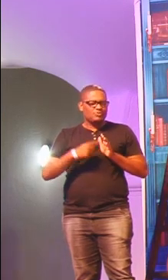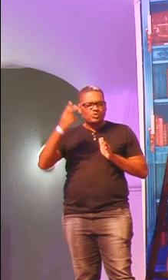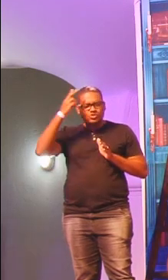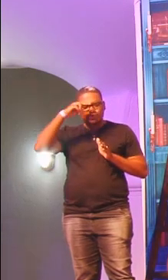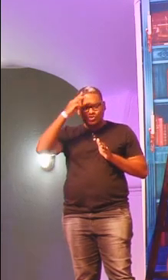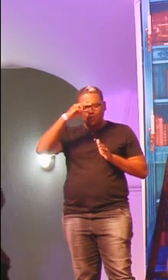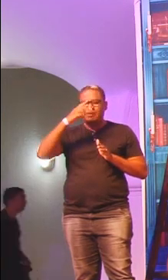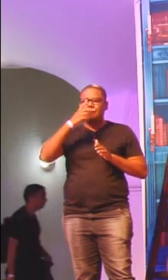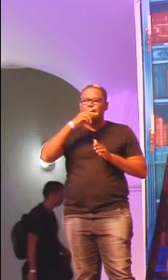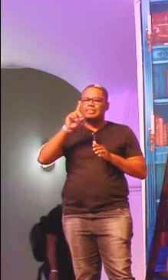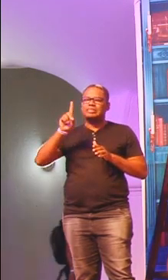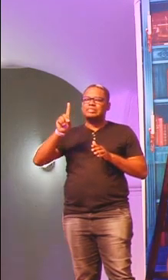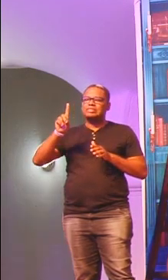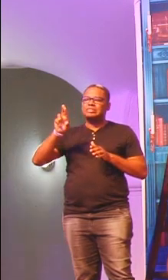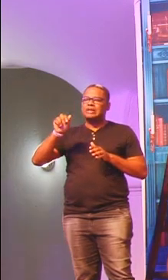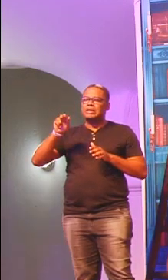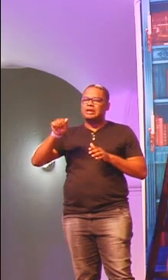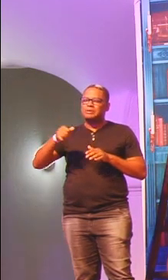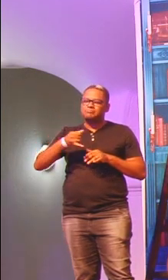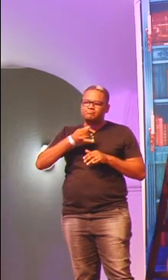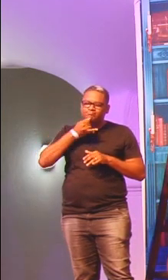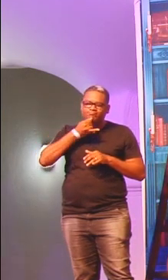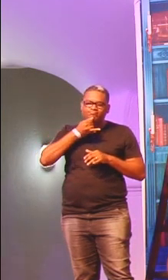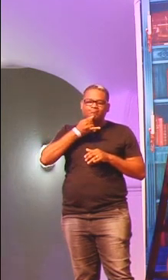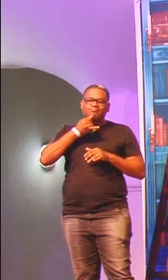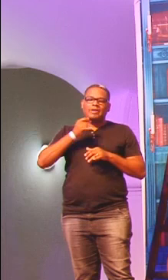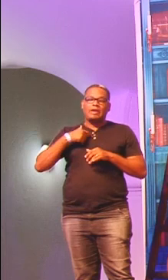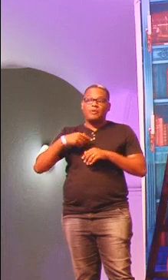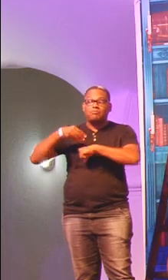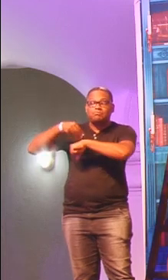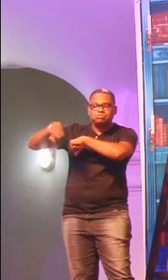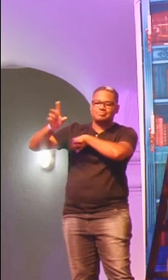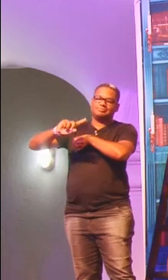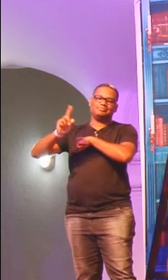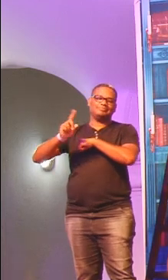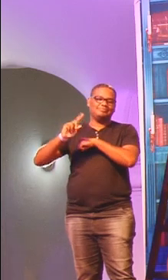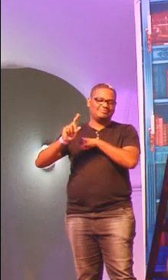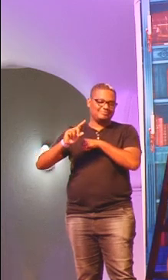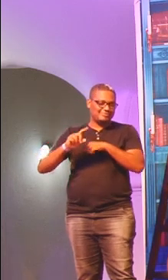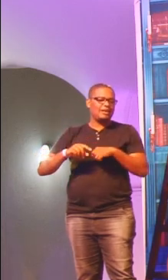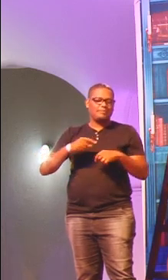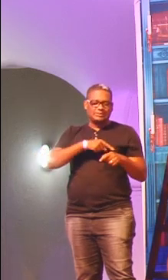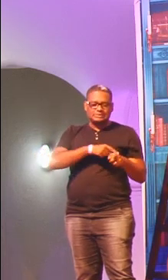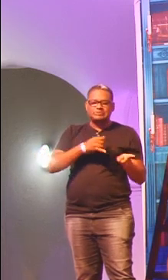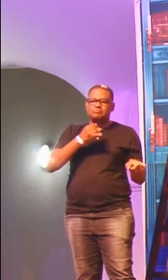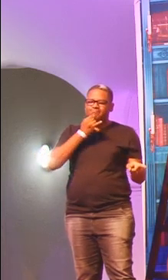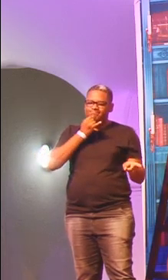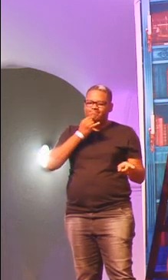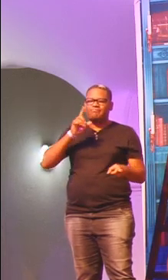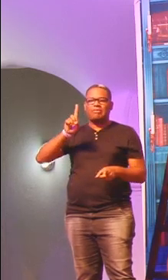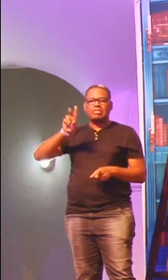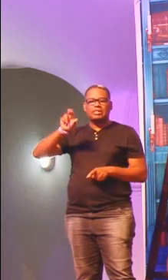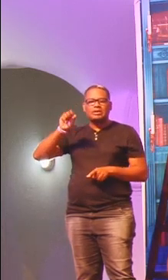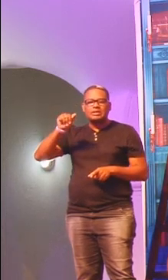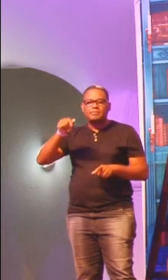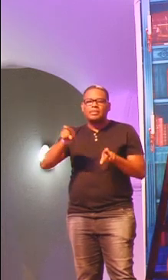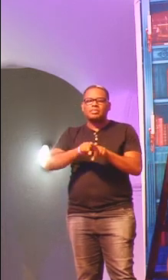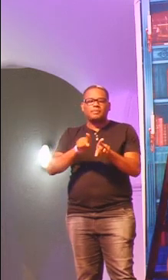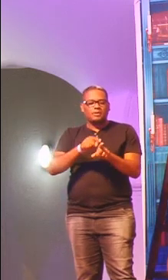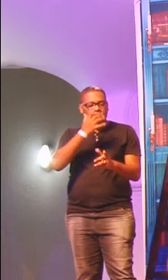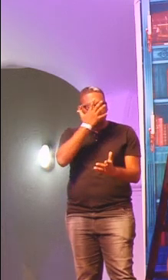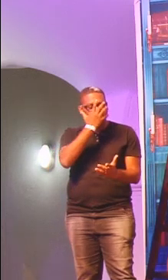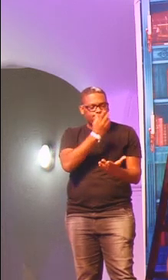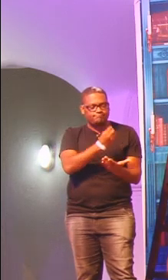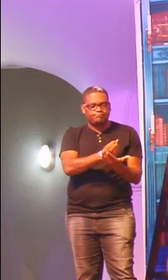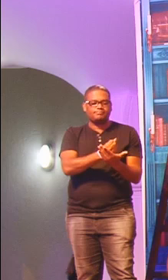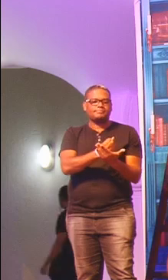muito dramática. Não vou dar spoiler, né, Itamar? Mas é uma história muito dramática e muito envolvente, e,